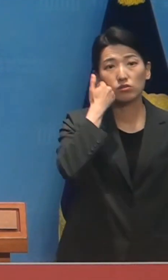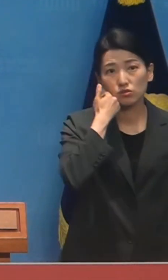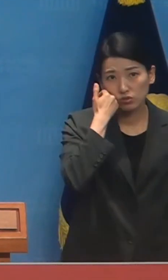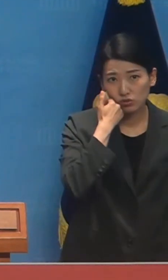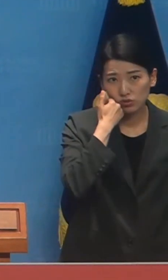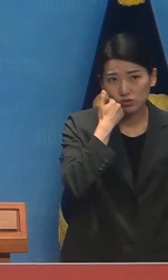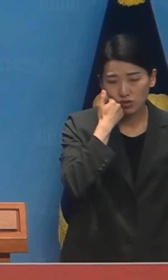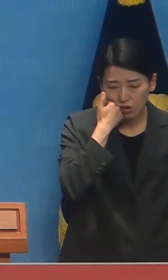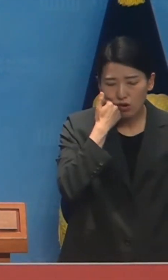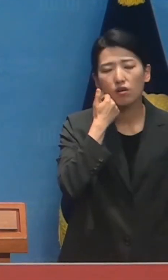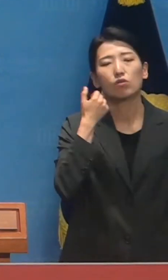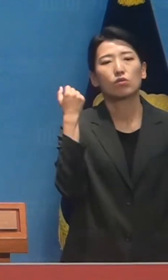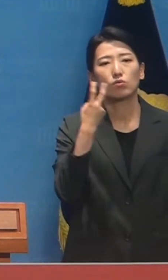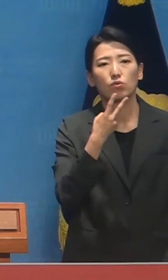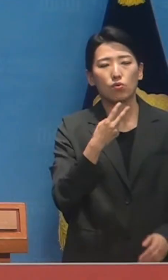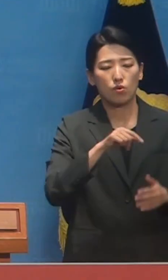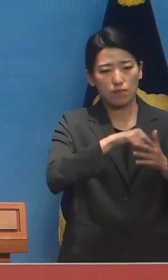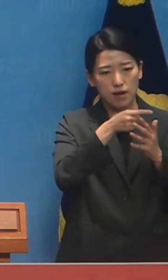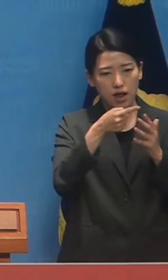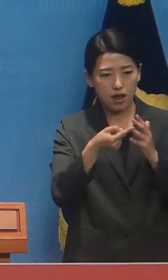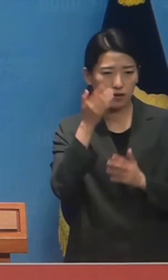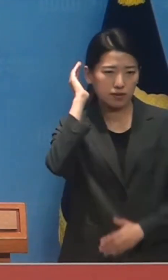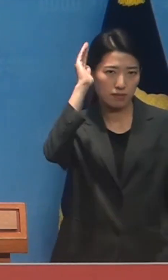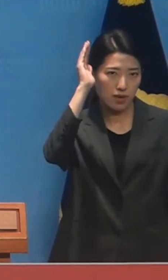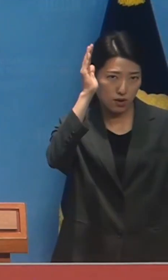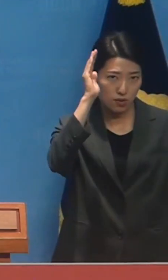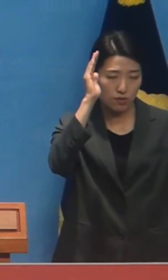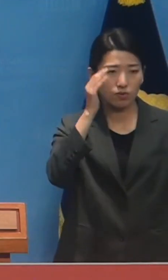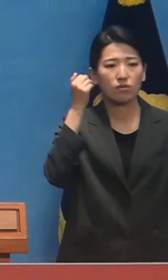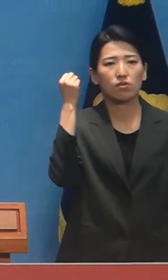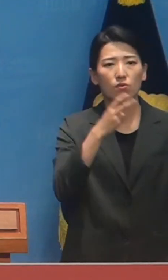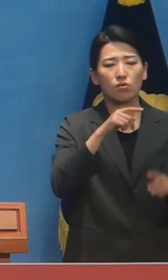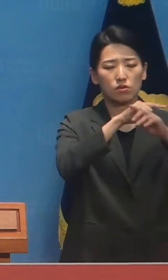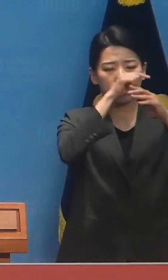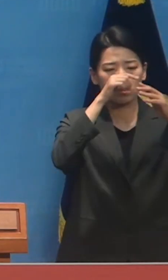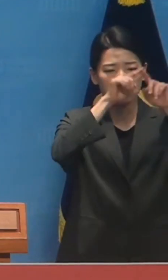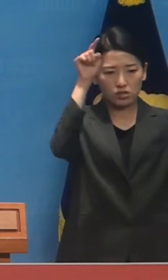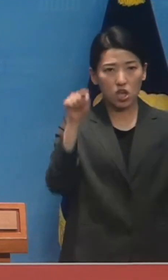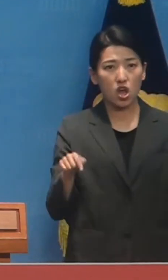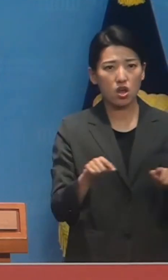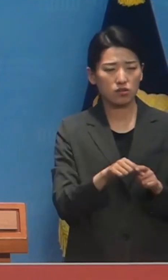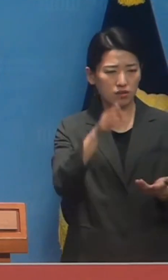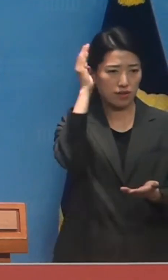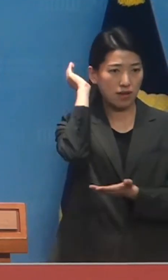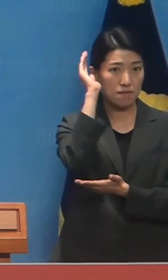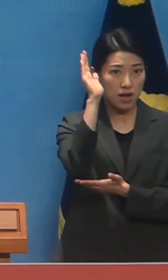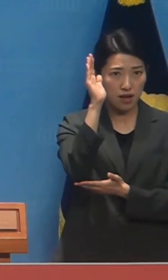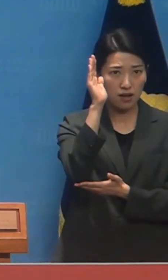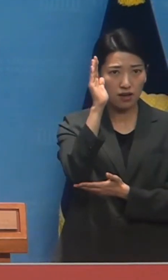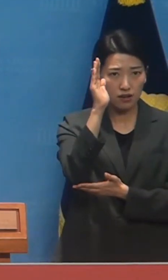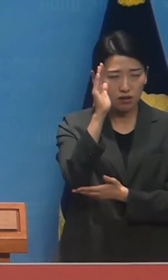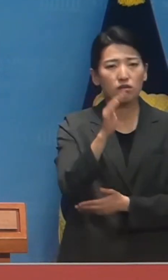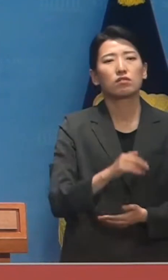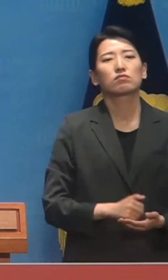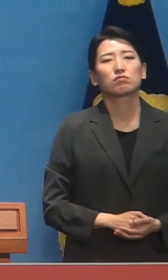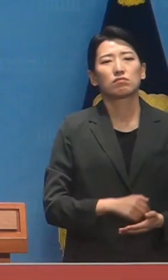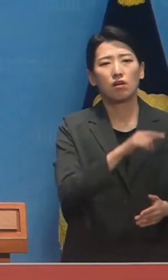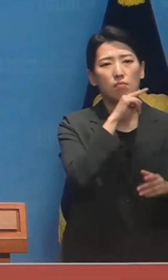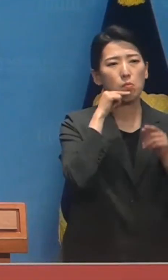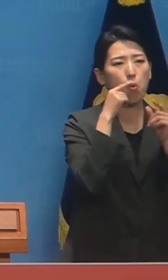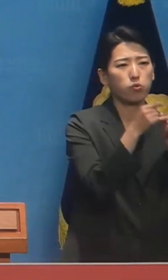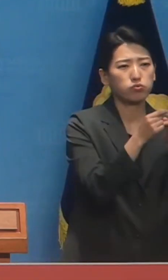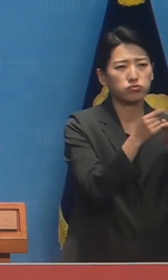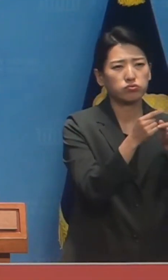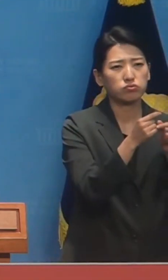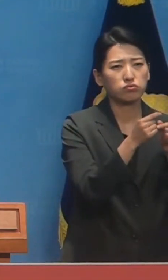대표단님들의 발언과 선언문을 통해 보수 진영의 통합과 대한민국의 회복을